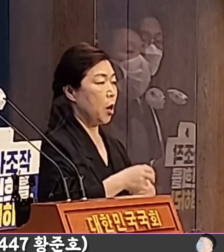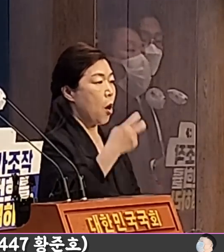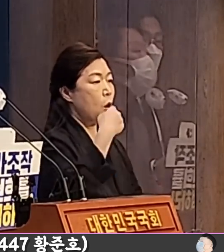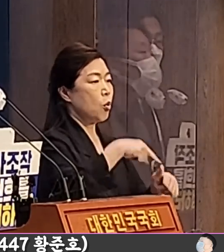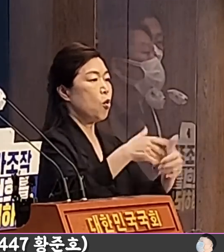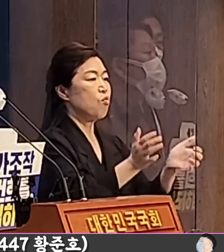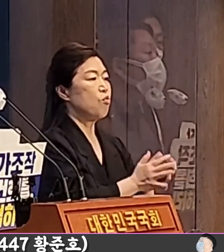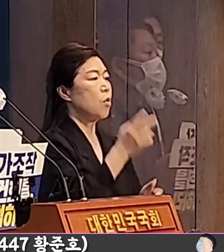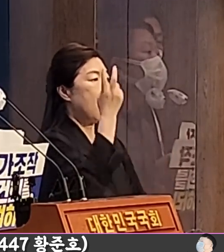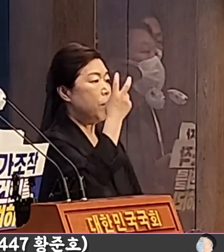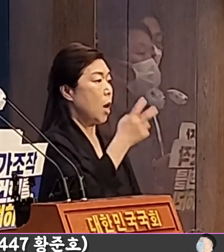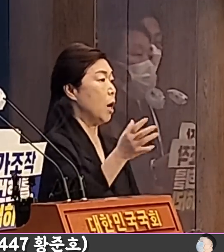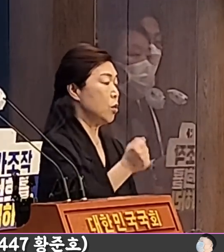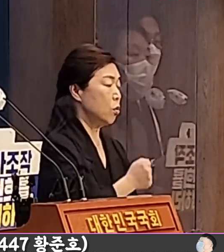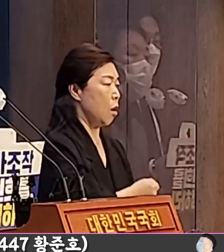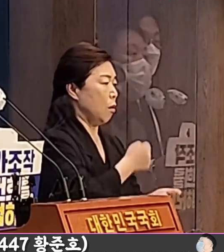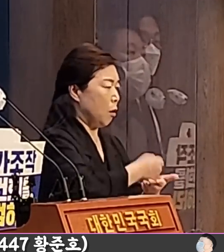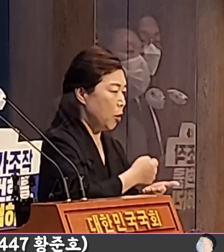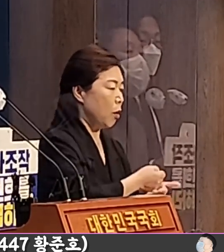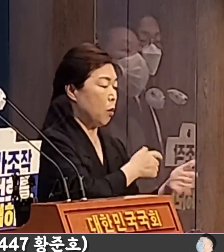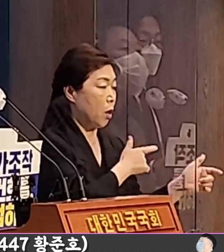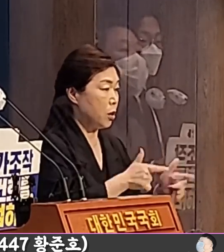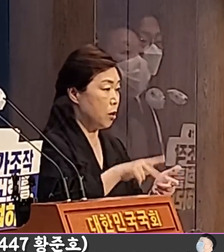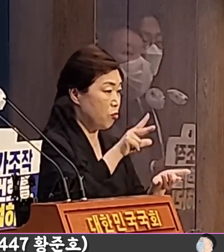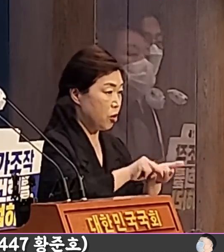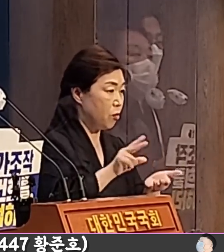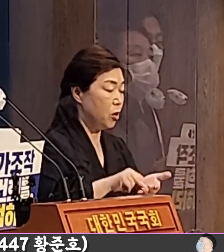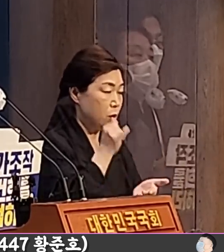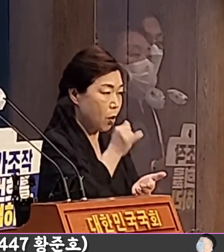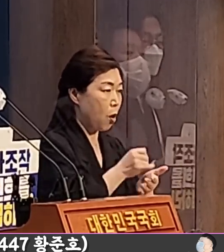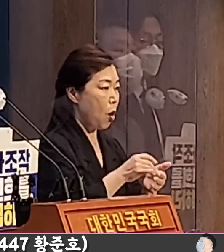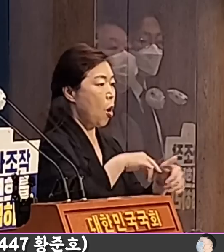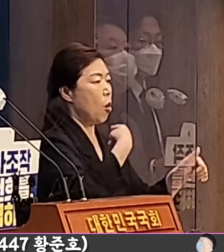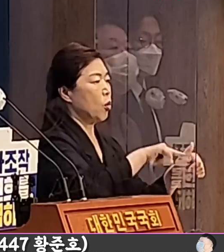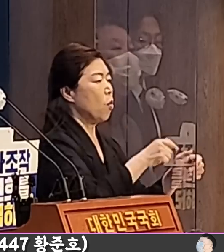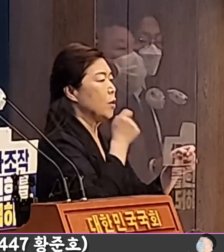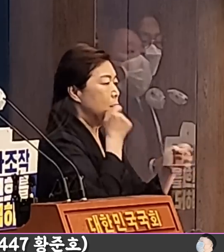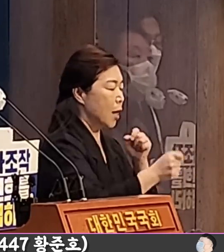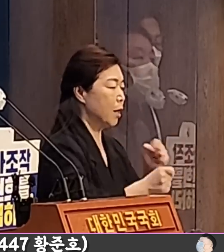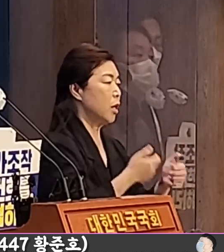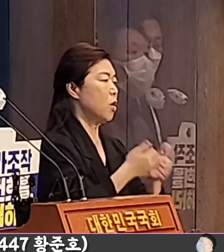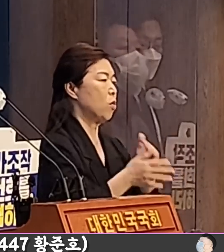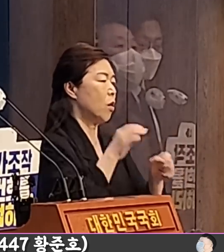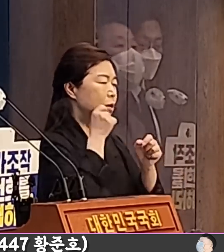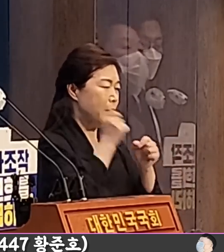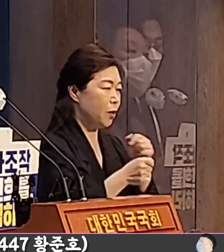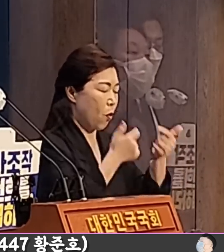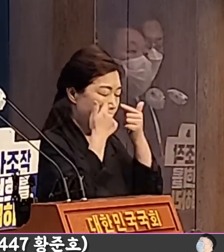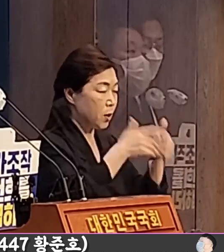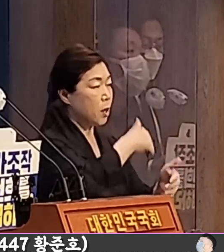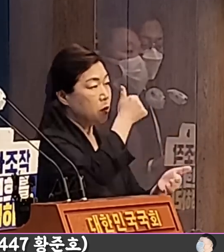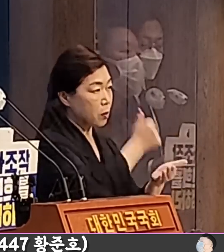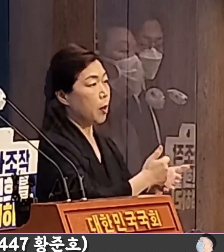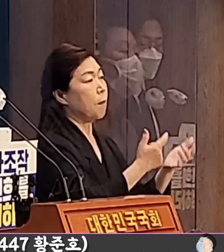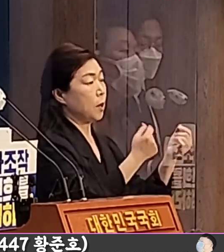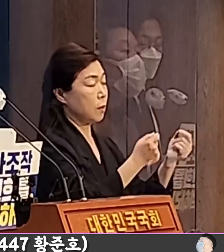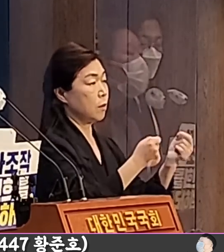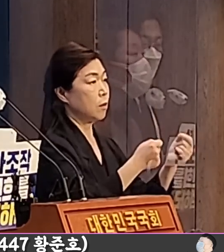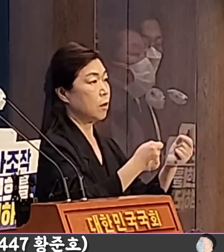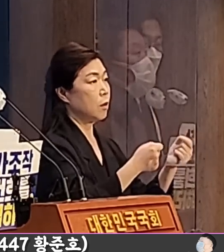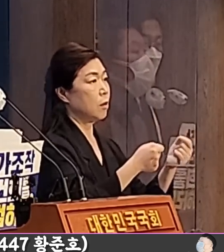감사로도 또 수없이 많은 탐사 보도로도 교육사기, 경력사기를 저지른 것도 명백한 범법행위로 확인되어